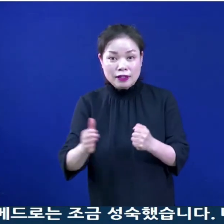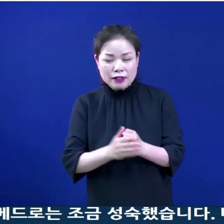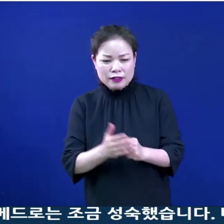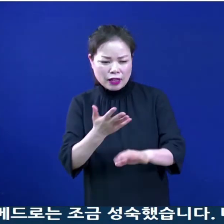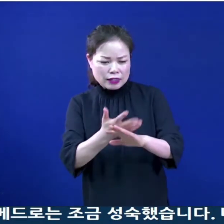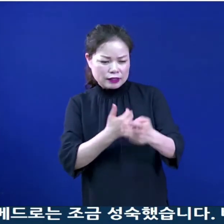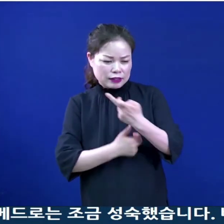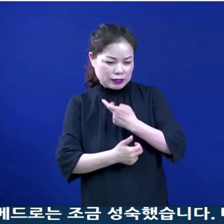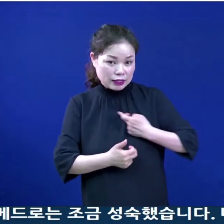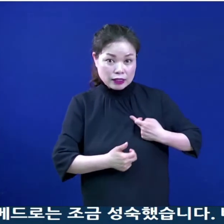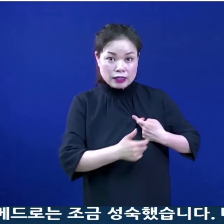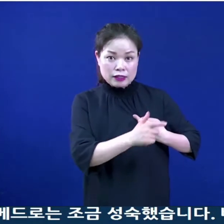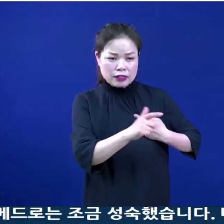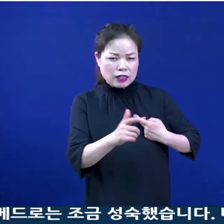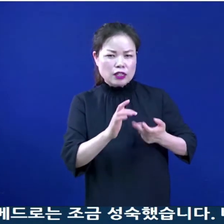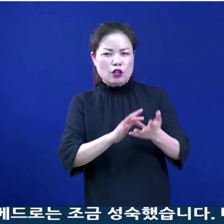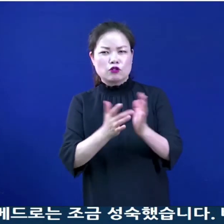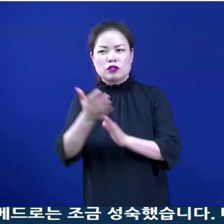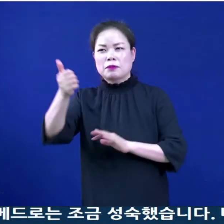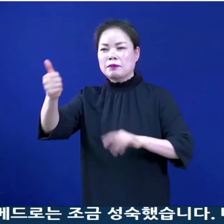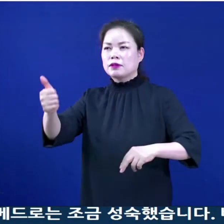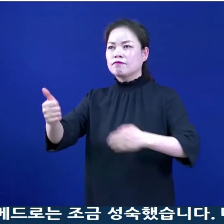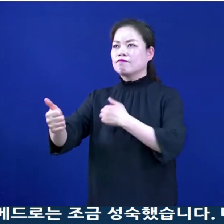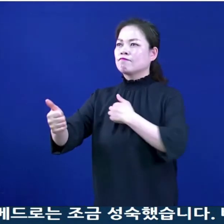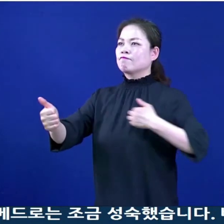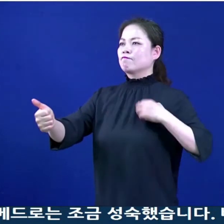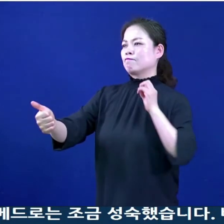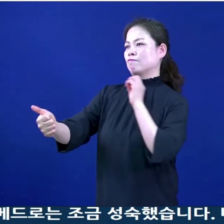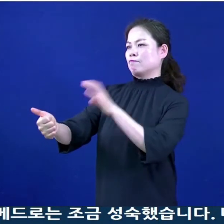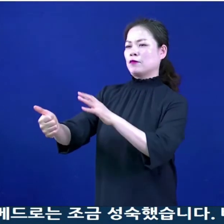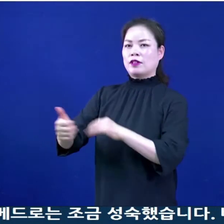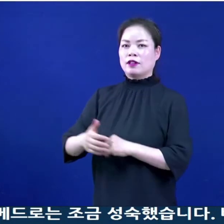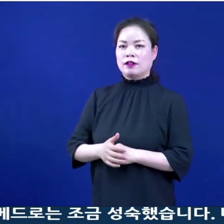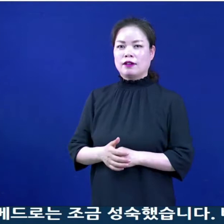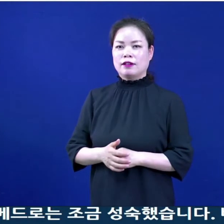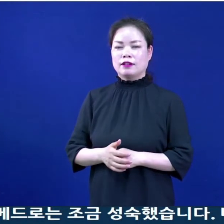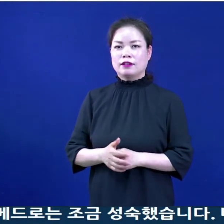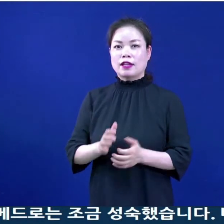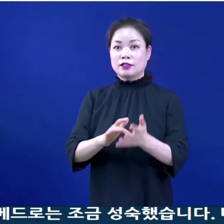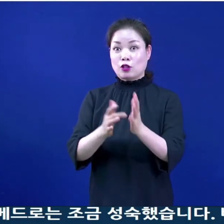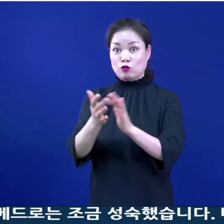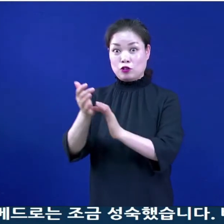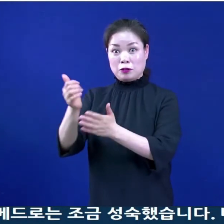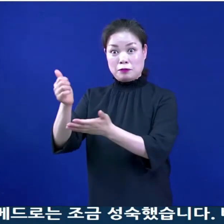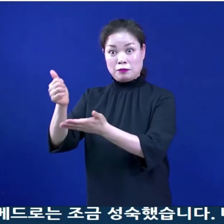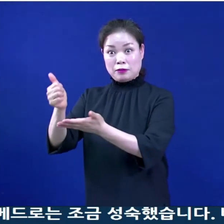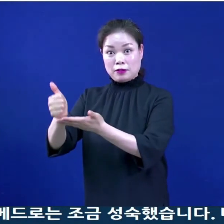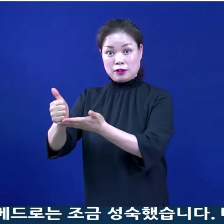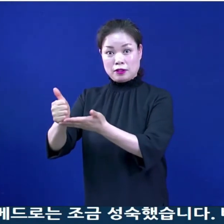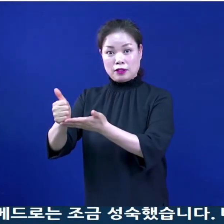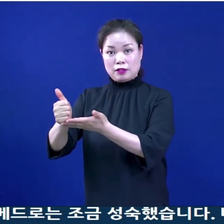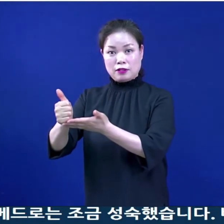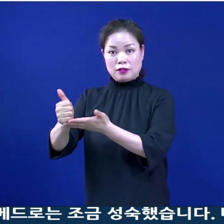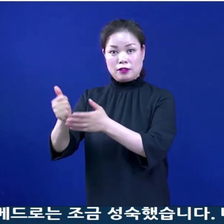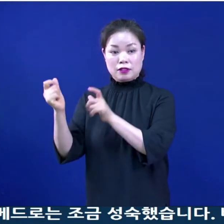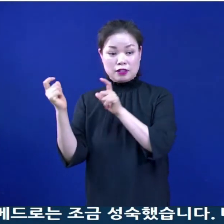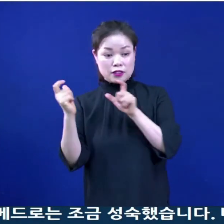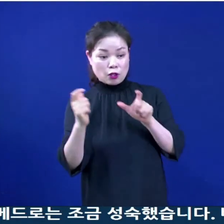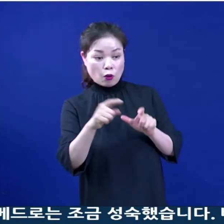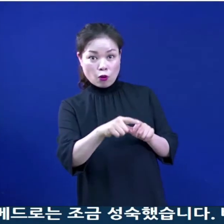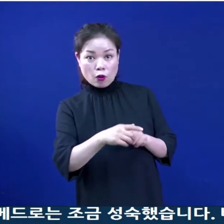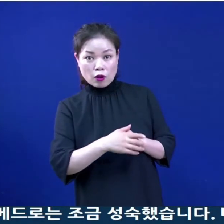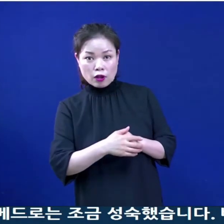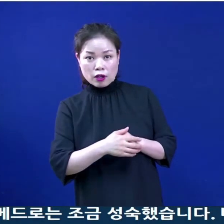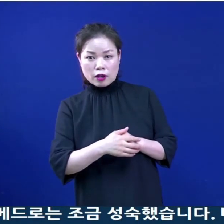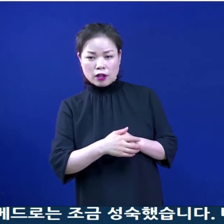다른 제자들에게 예수님 앞에서 자신 있게 답을 했습니다. 예수님이 선언하시죠.